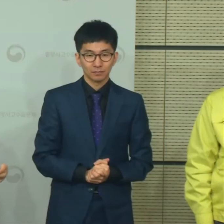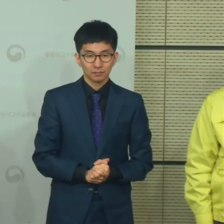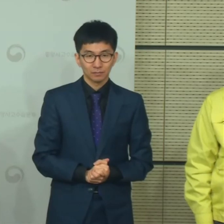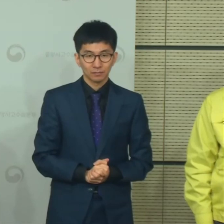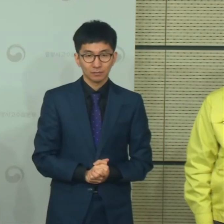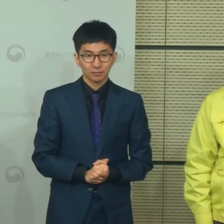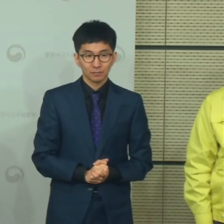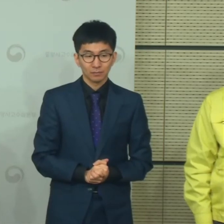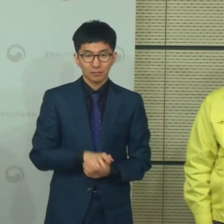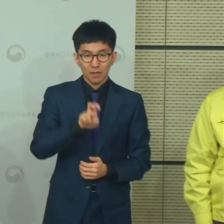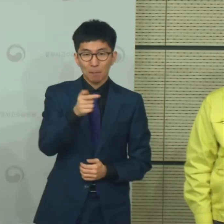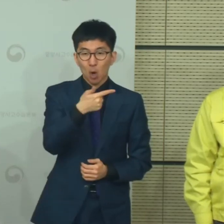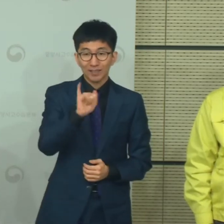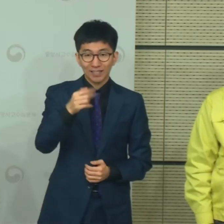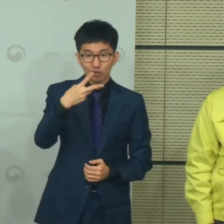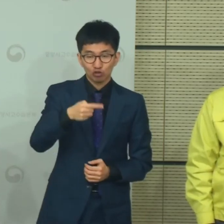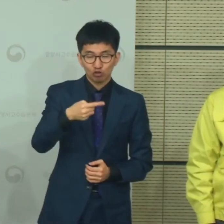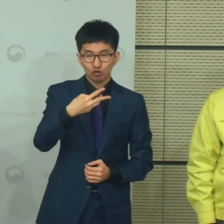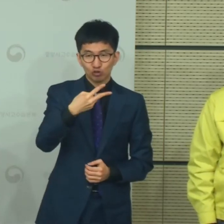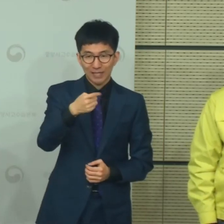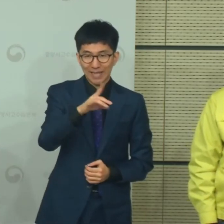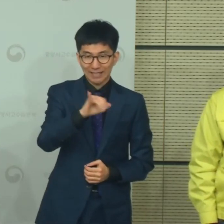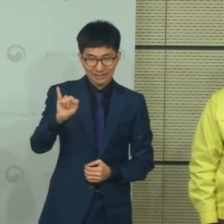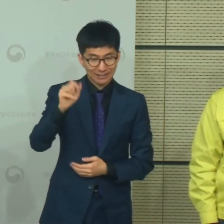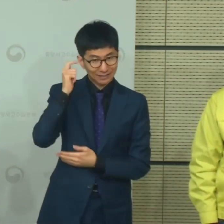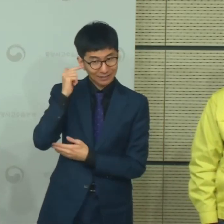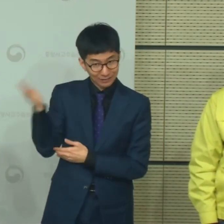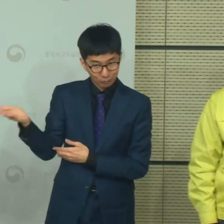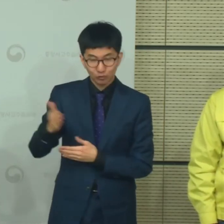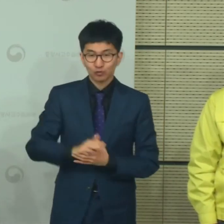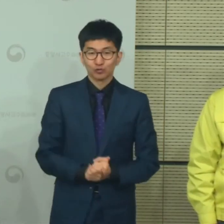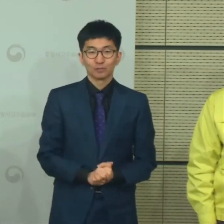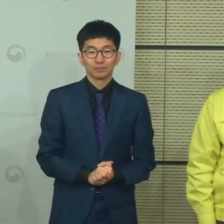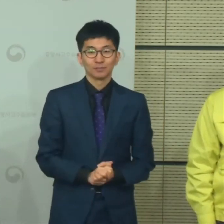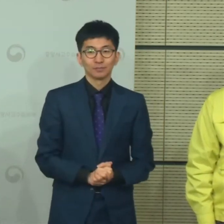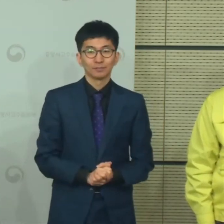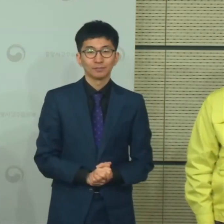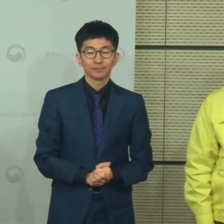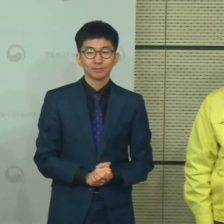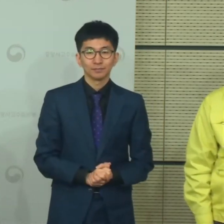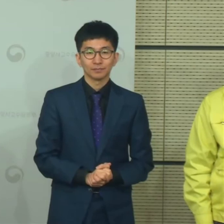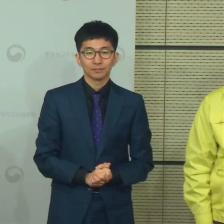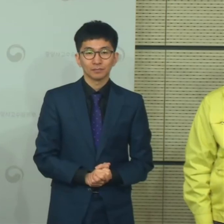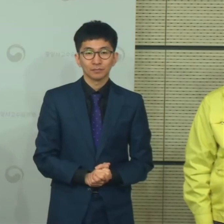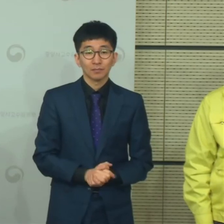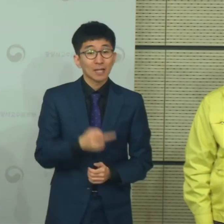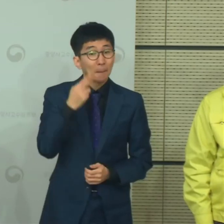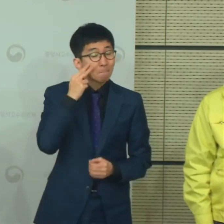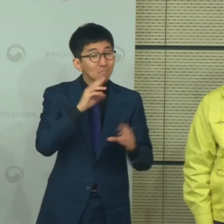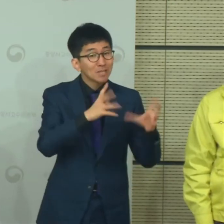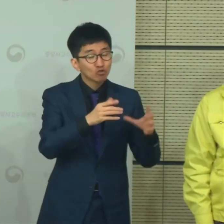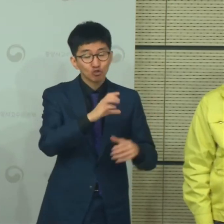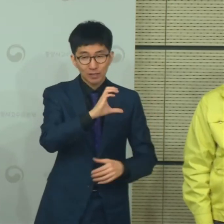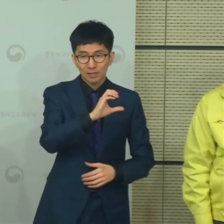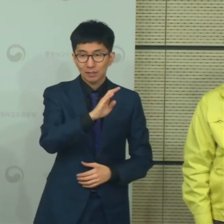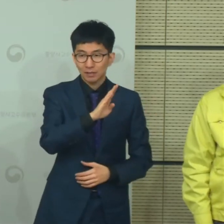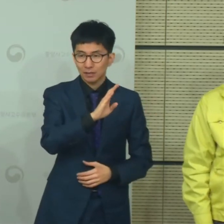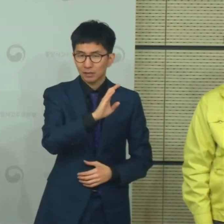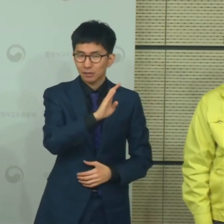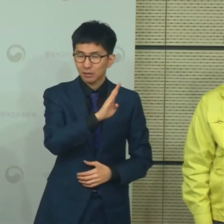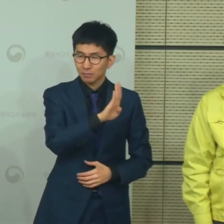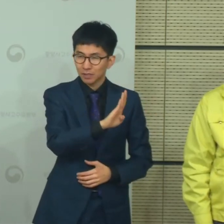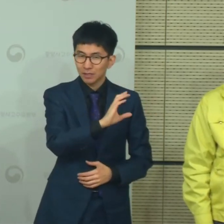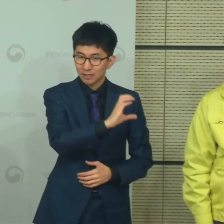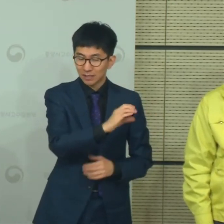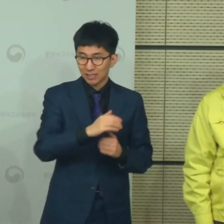네, 서울에서 머니투데이 기자님. 네, 머니투데이 최태범 기자입니다. 그 미국 CDC가 중국에 이어서